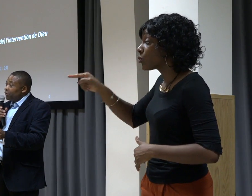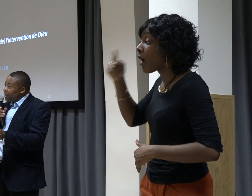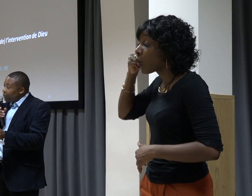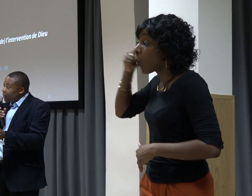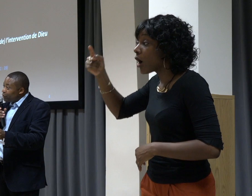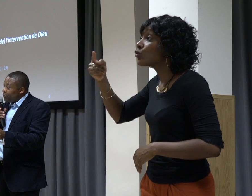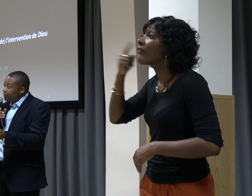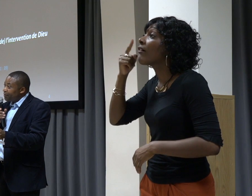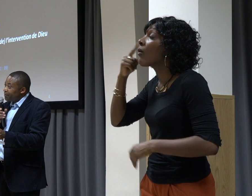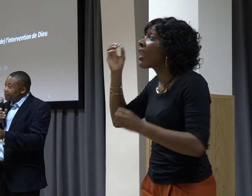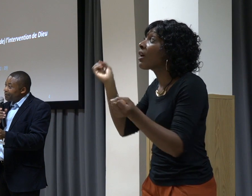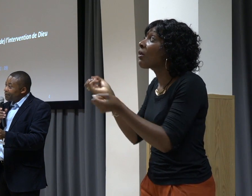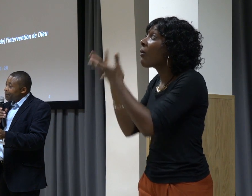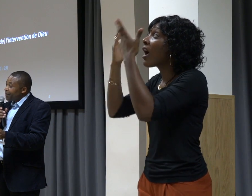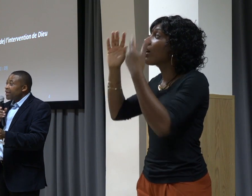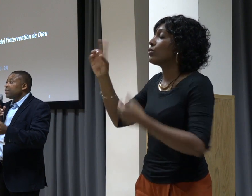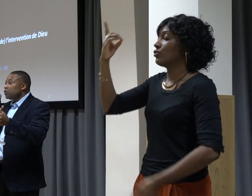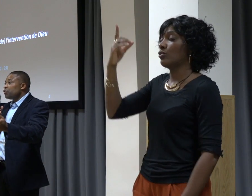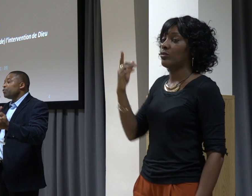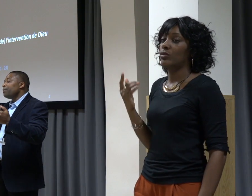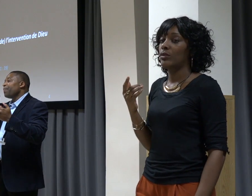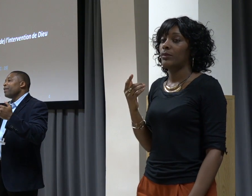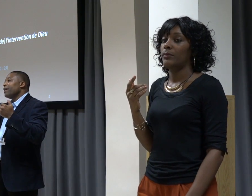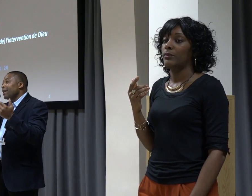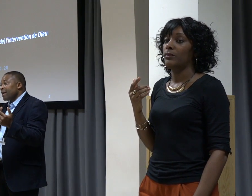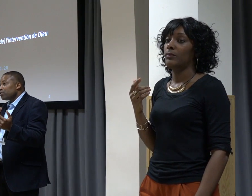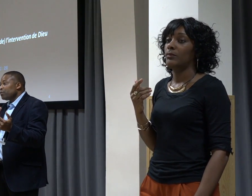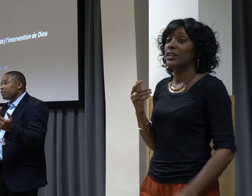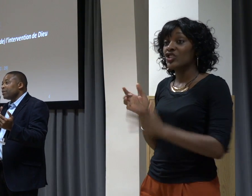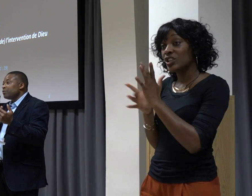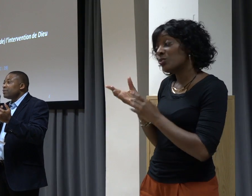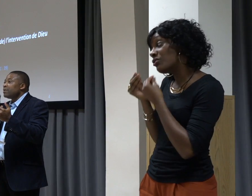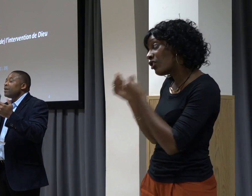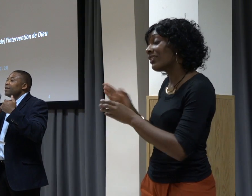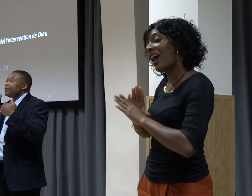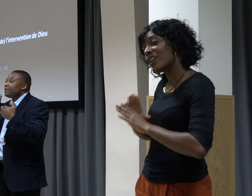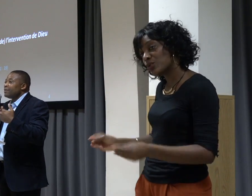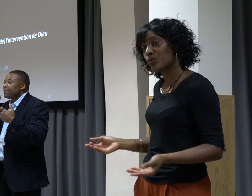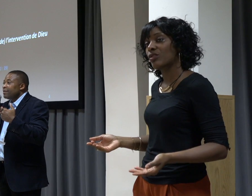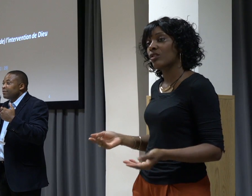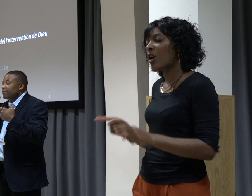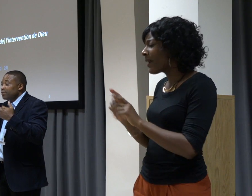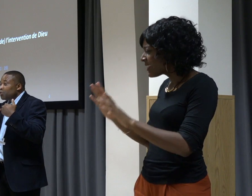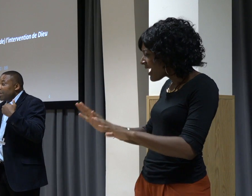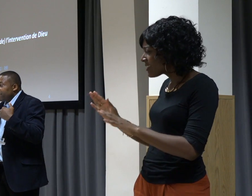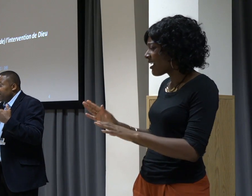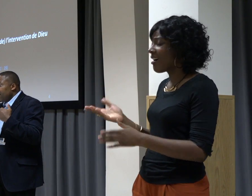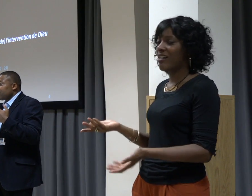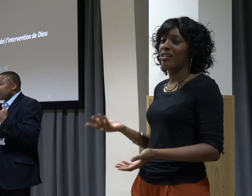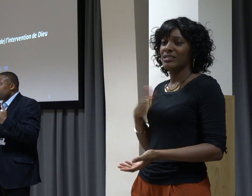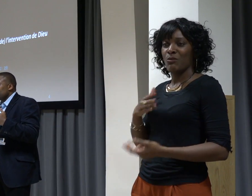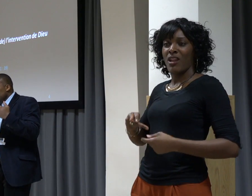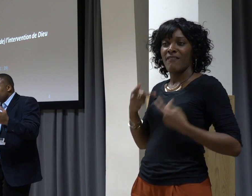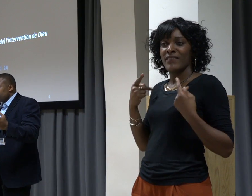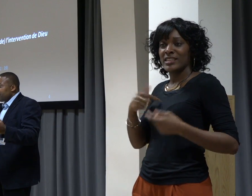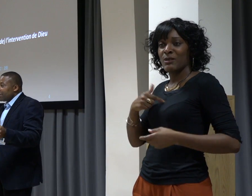tu verras la gloire de Dieu? Jésus la rassure. Jésus dit, Je suis la vie et la